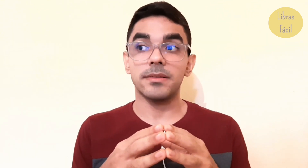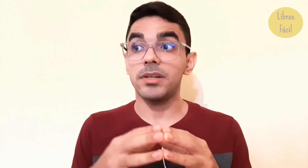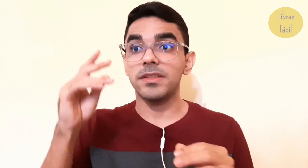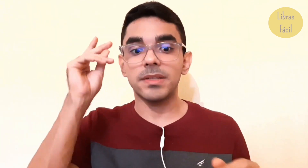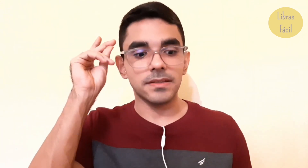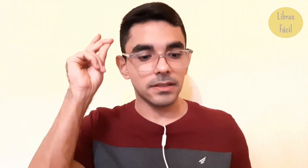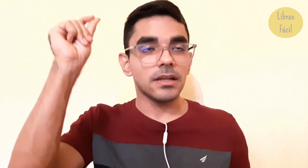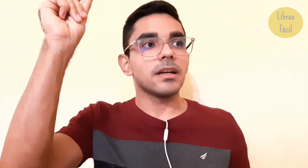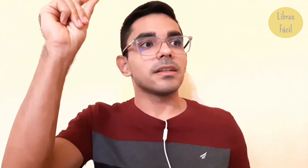você precisa